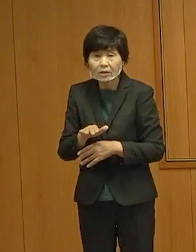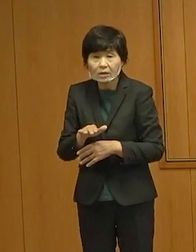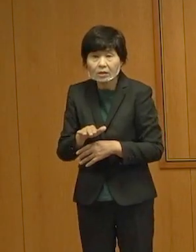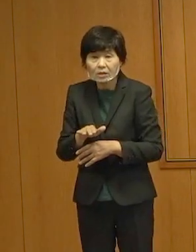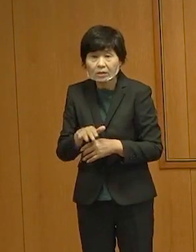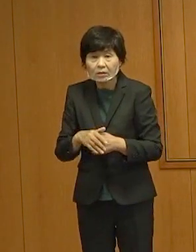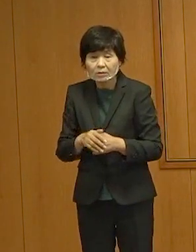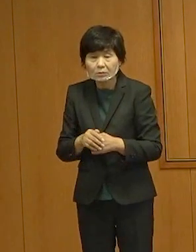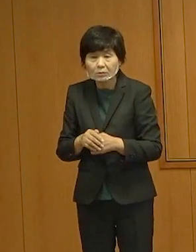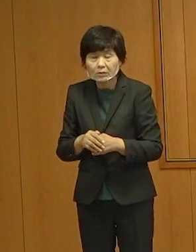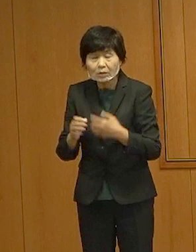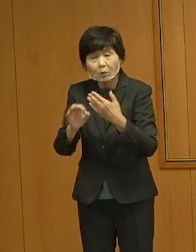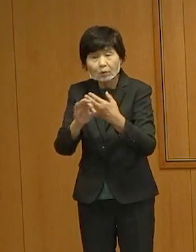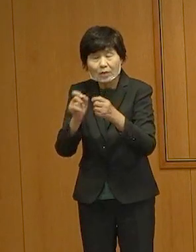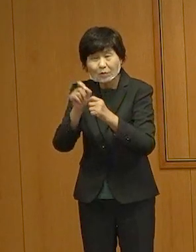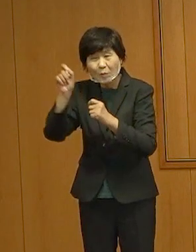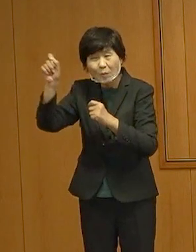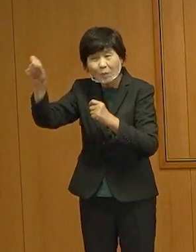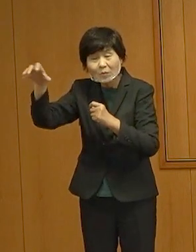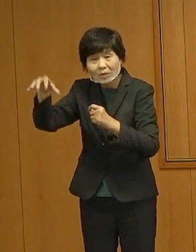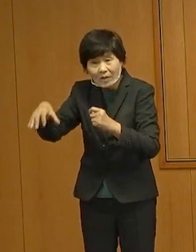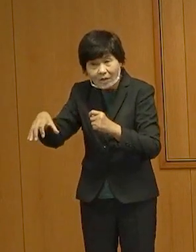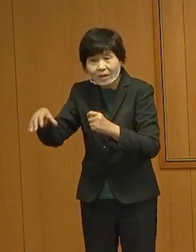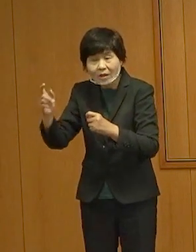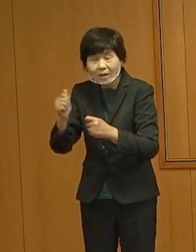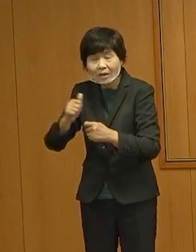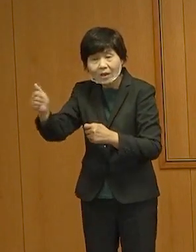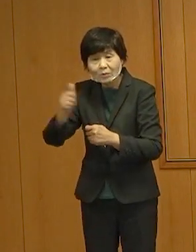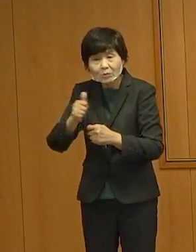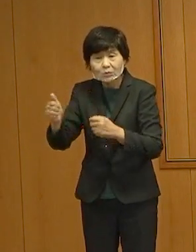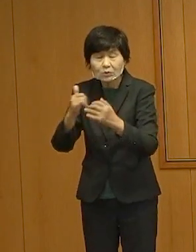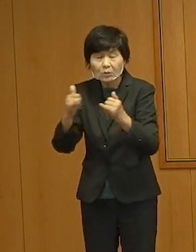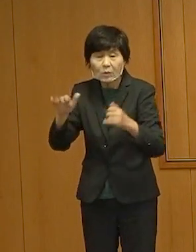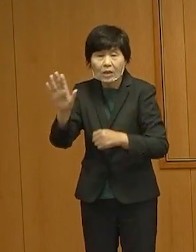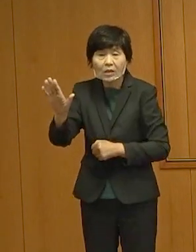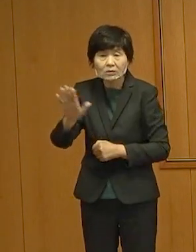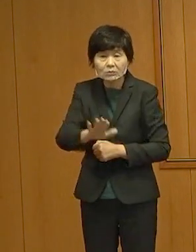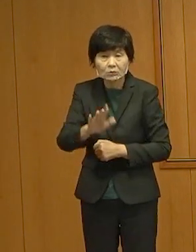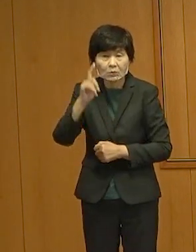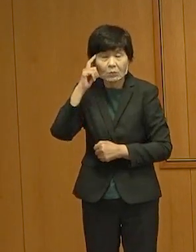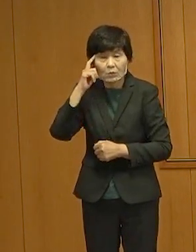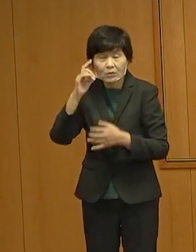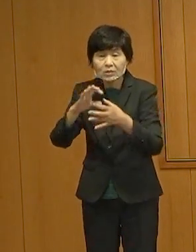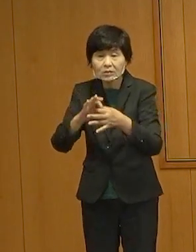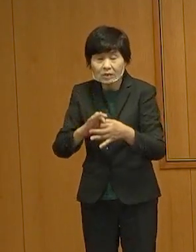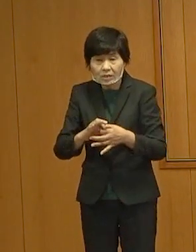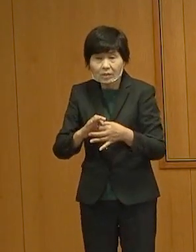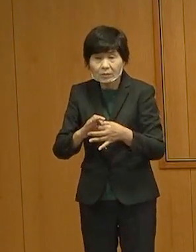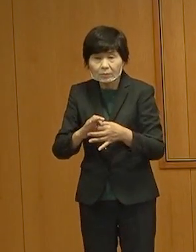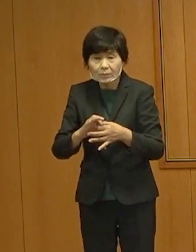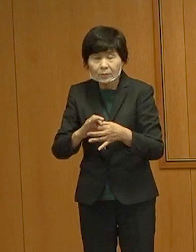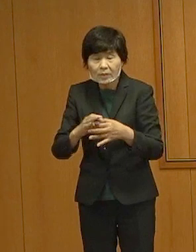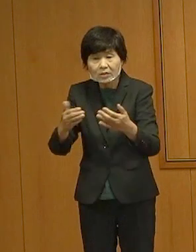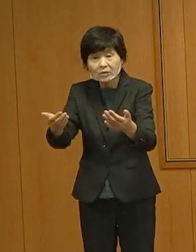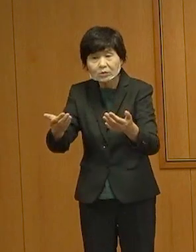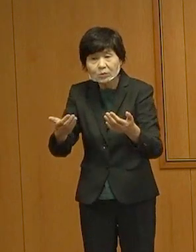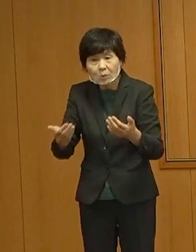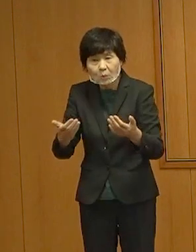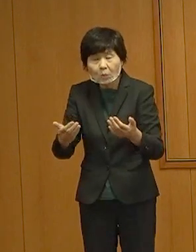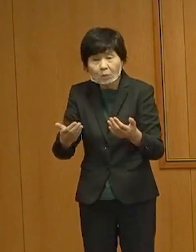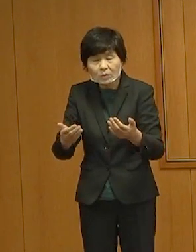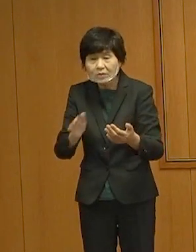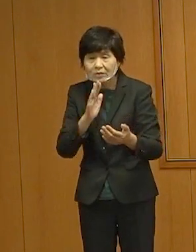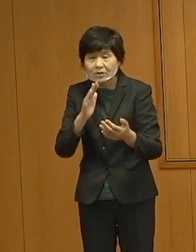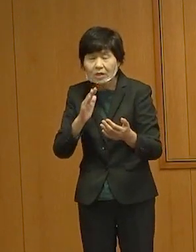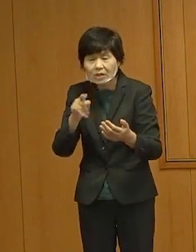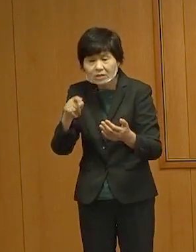遠距離から来る人もおるでしょうから、そういうことも考えますと、しっかりとニーズも把握をしていかないといけないだろうと思